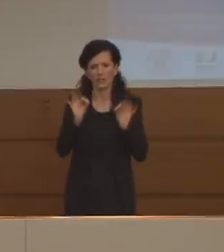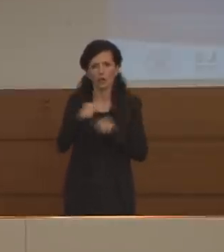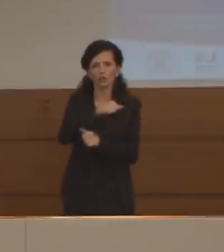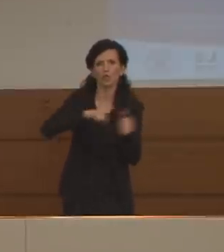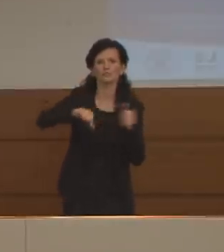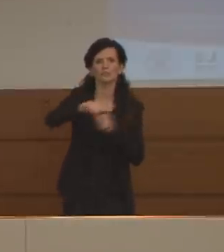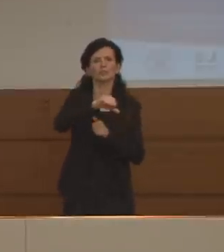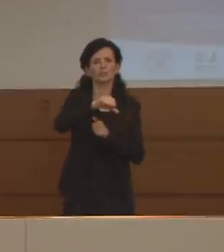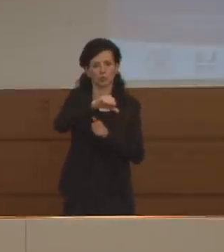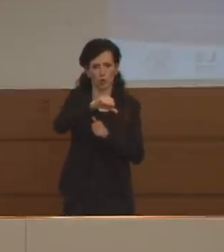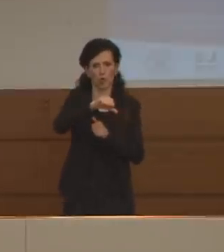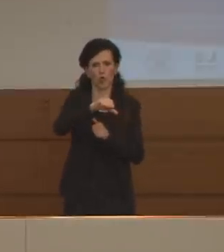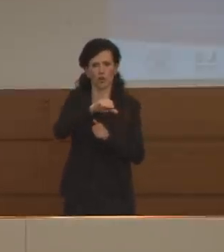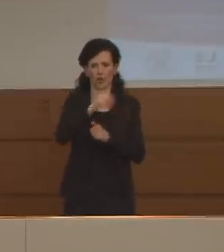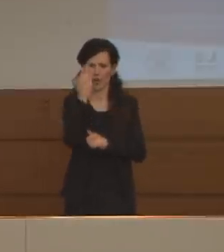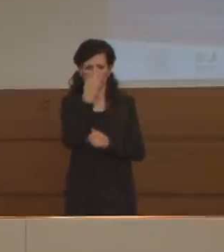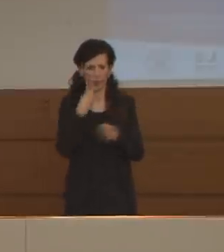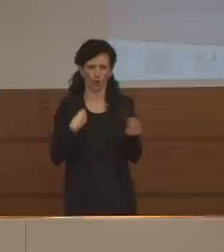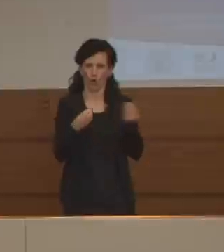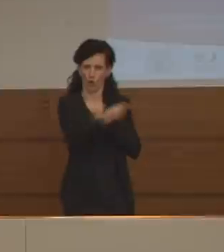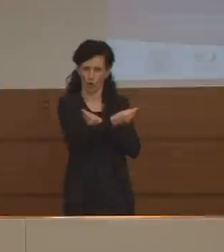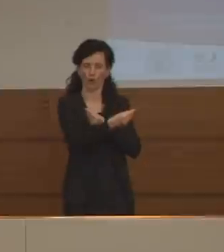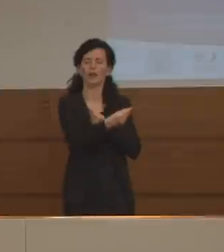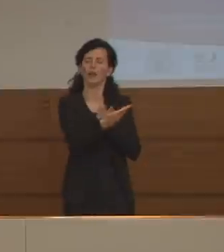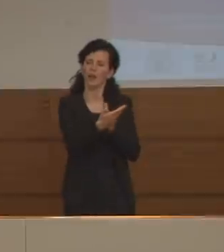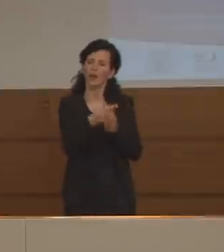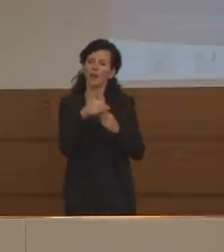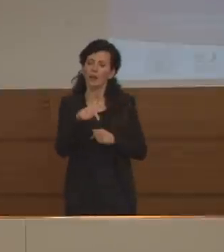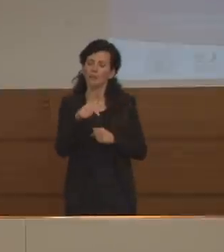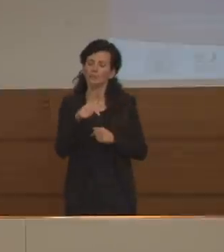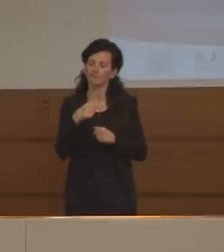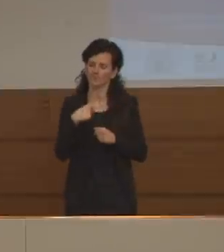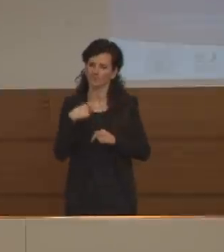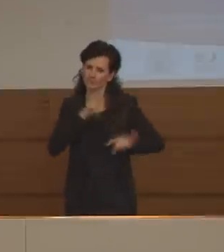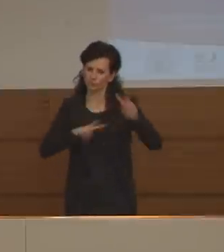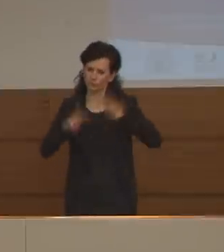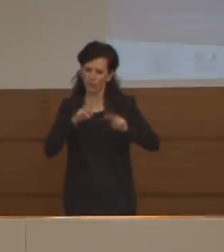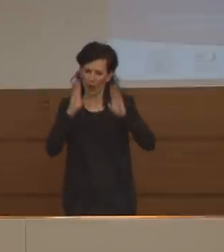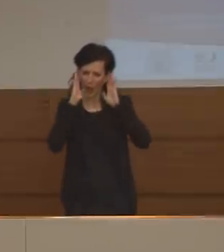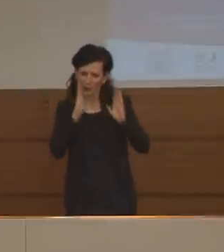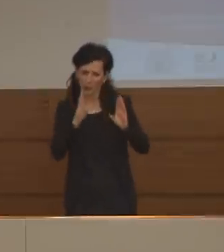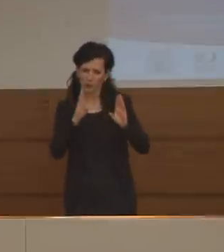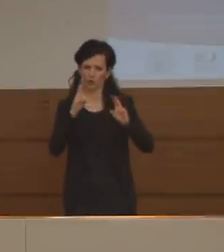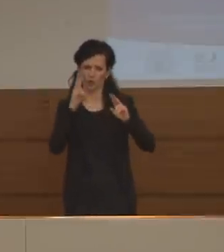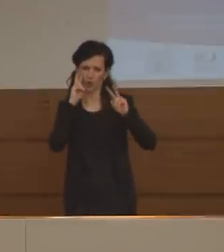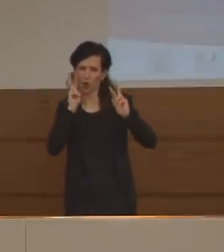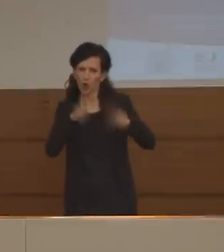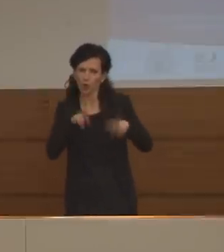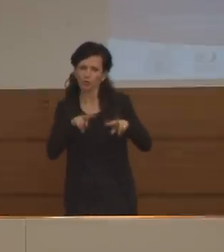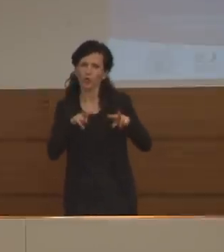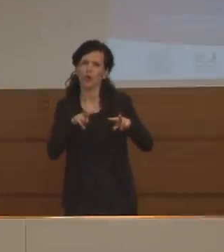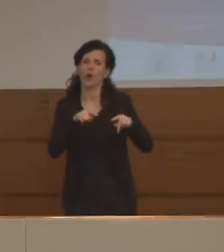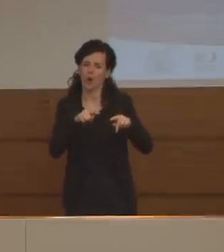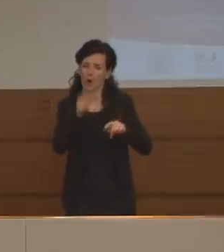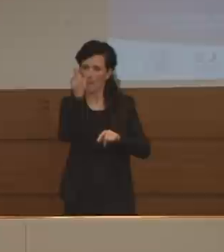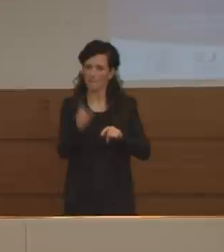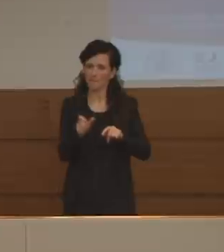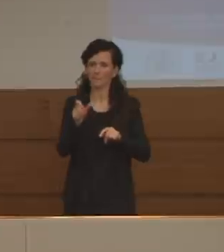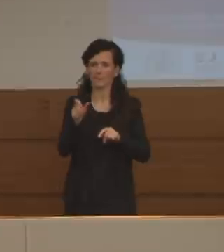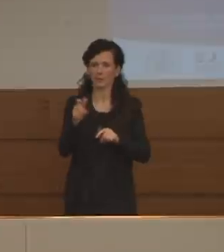state date e noi poniamo assolutamente attenzione con un controllo da parte di personale